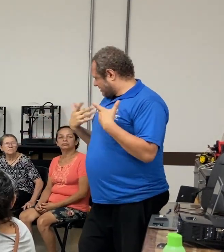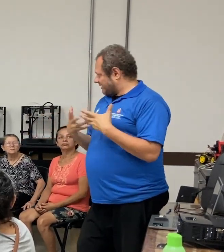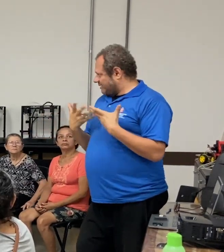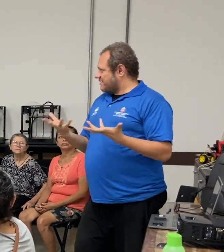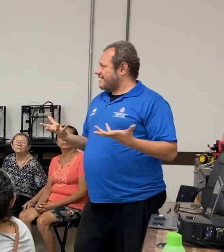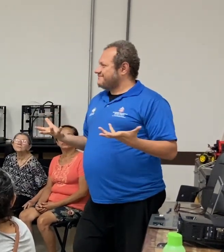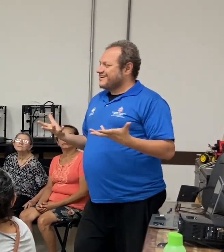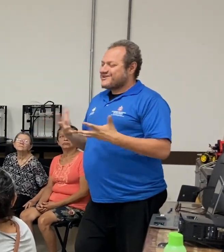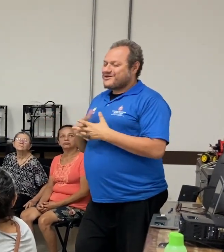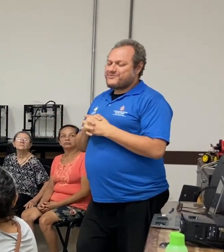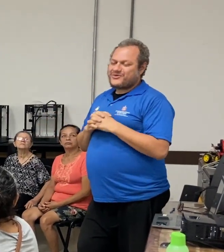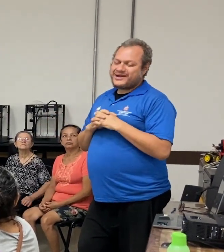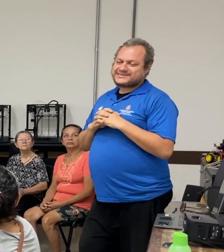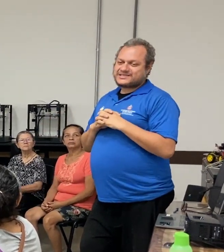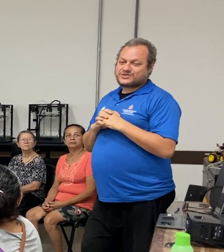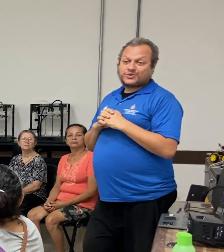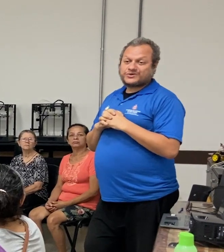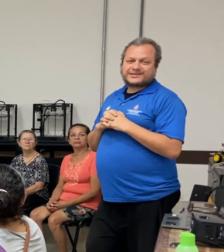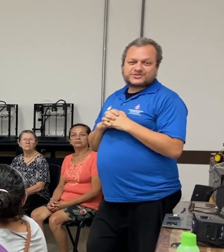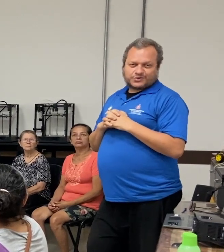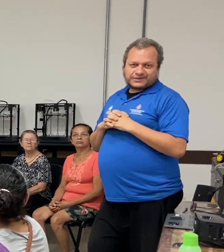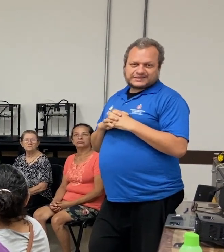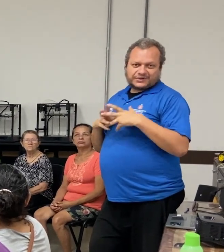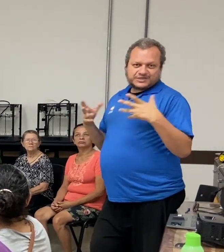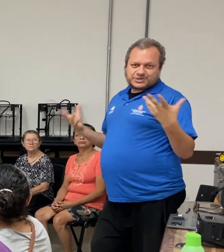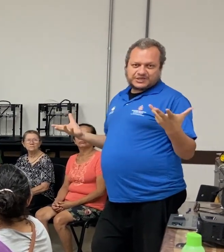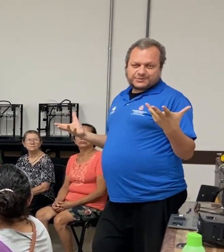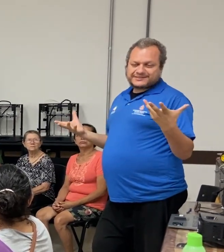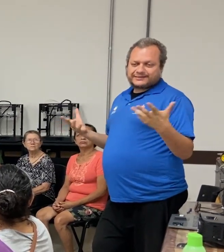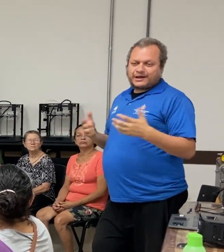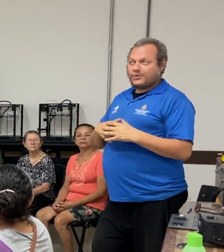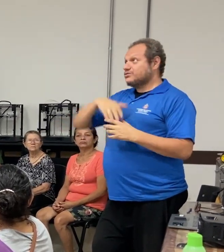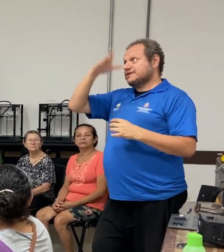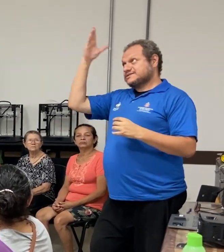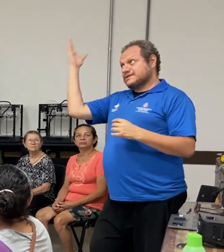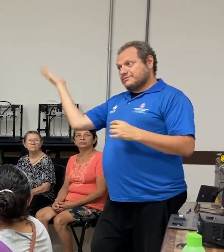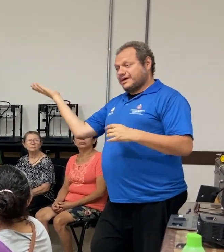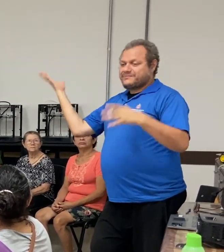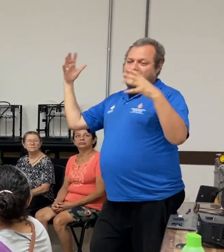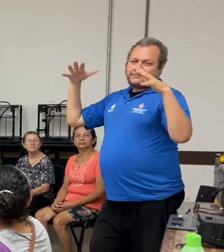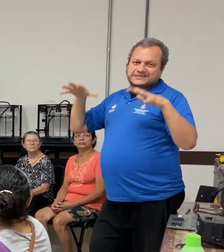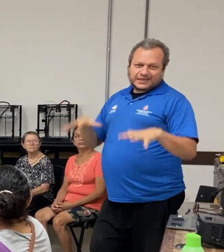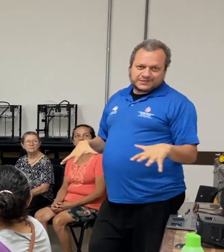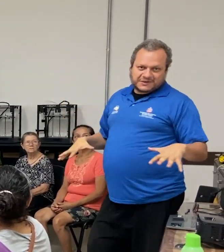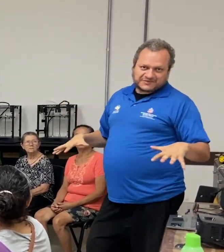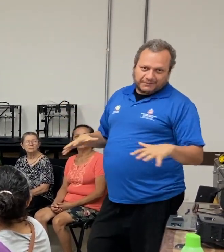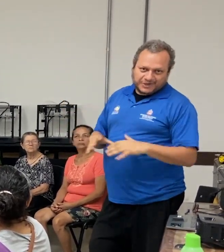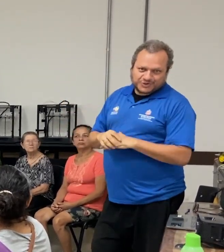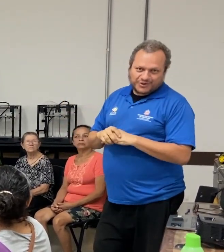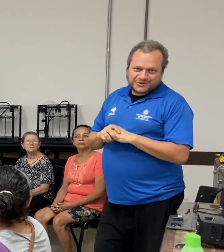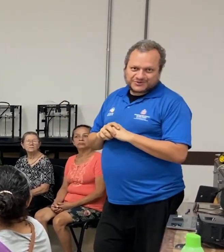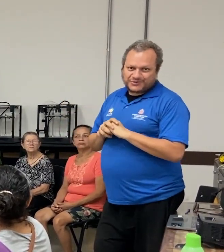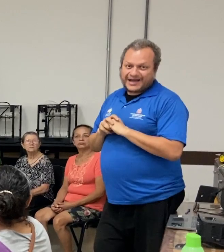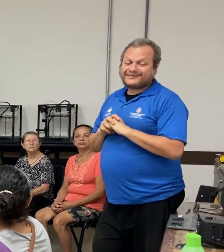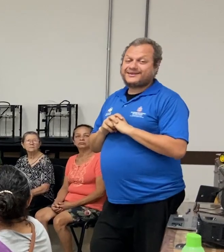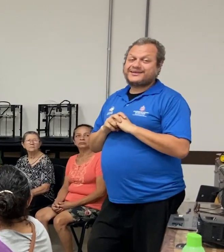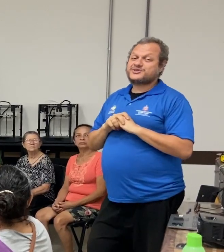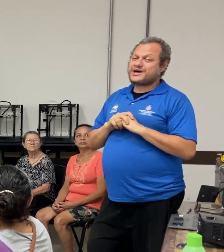que lembrar como essas lutas todas são legítimas e tal, outras também, mas aqui especificamente o nosso Ateliê de Arte